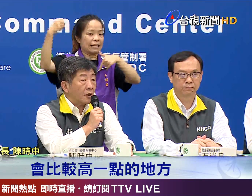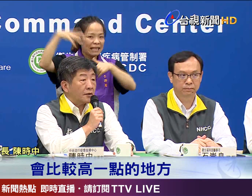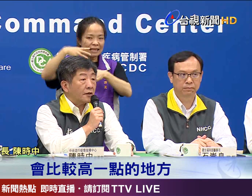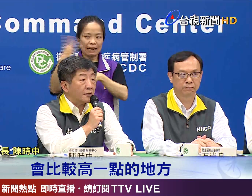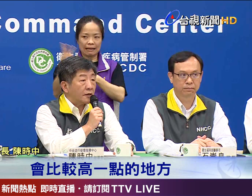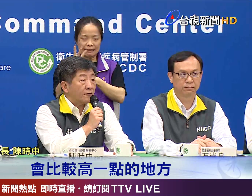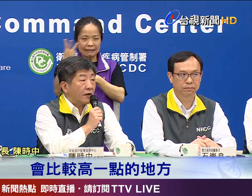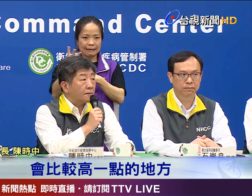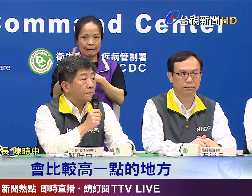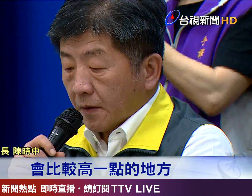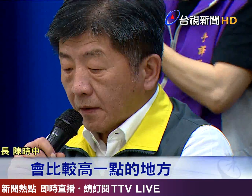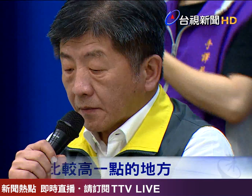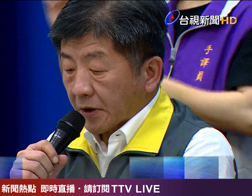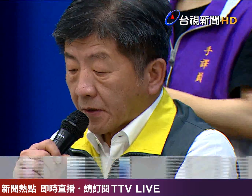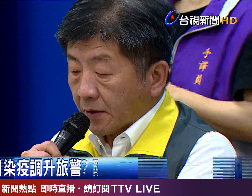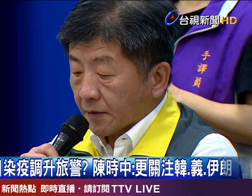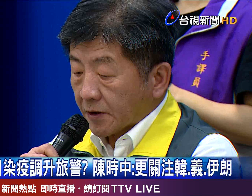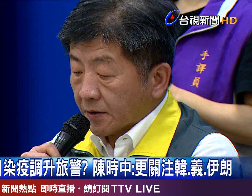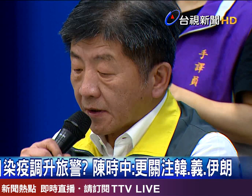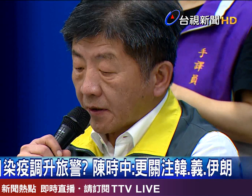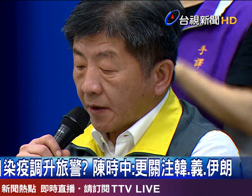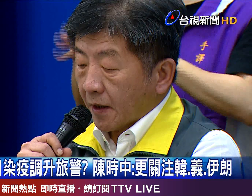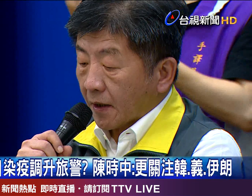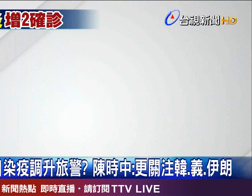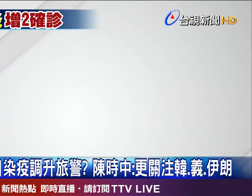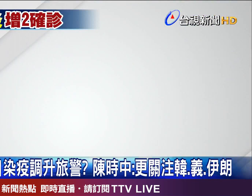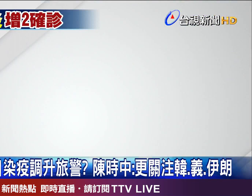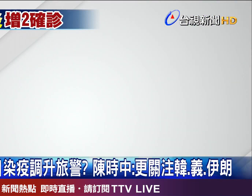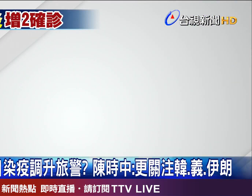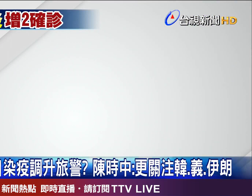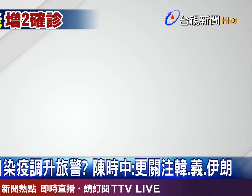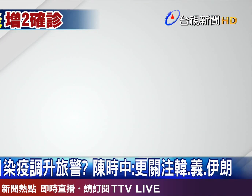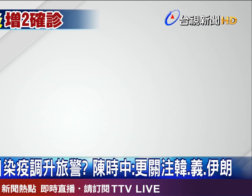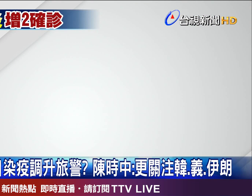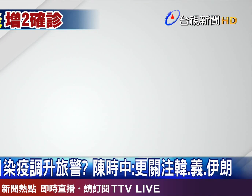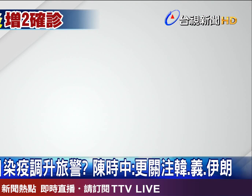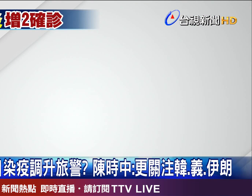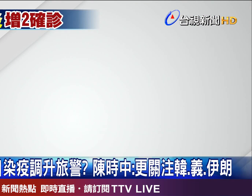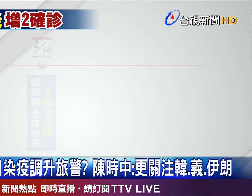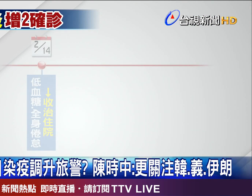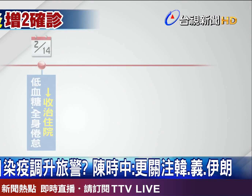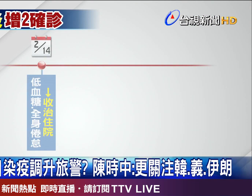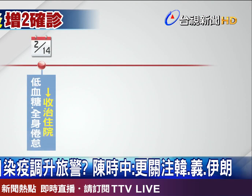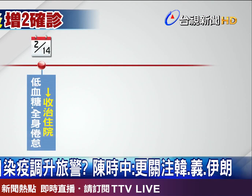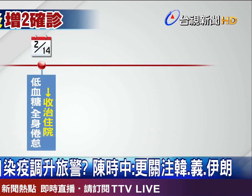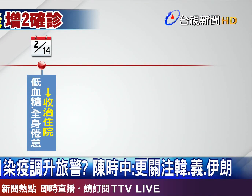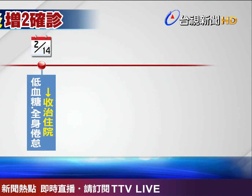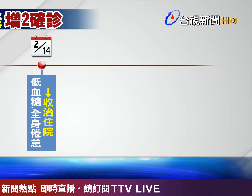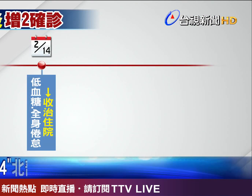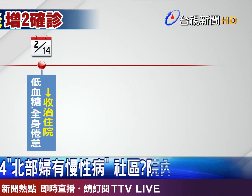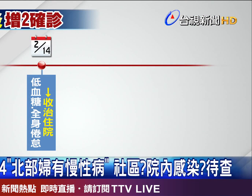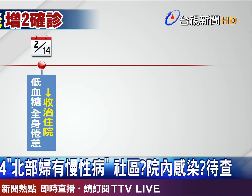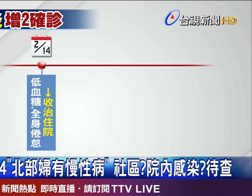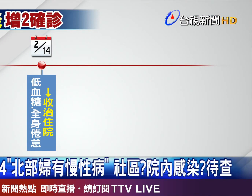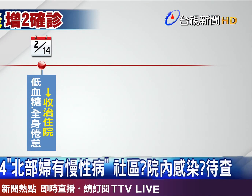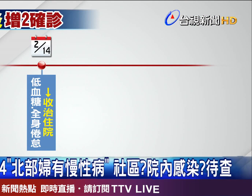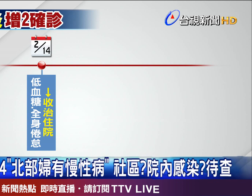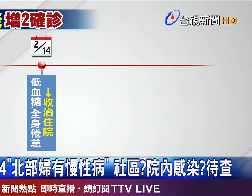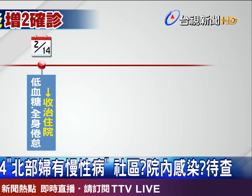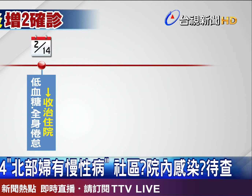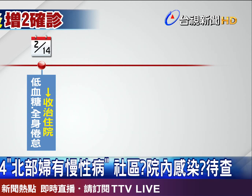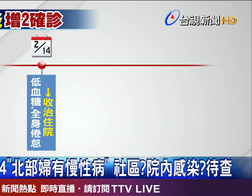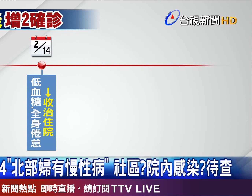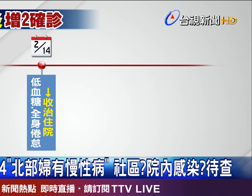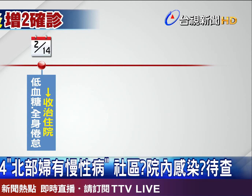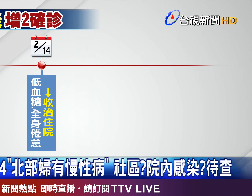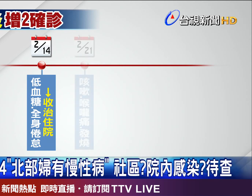会比较高一点的地方。 至于第34例患者是北部一名50多岁女性，有糖尿病和心血管疾病病史。14号因为低血糖